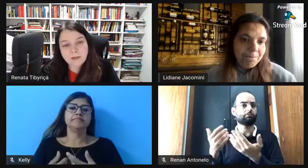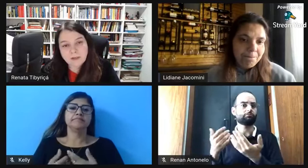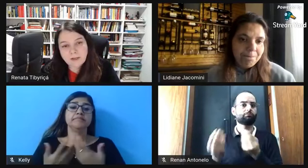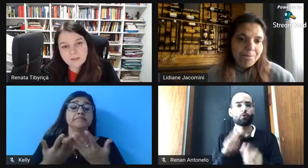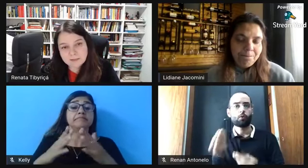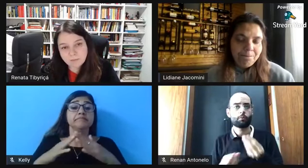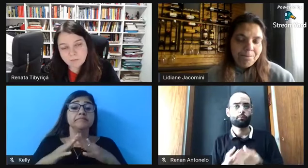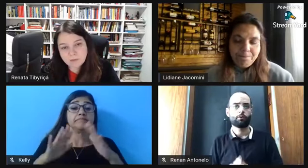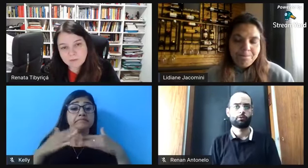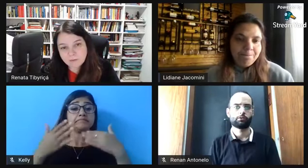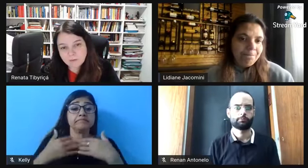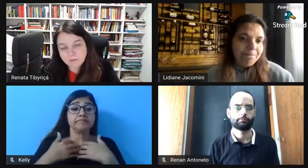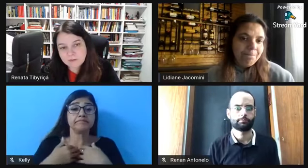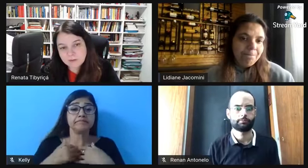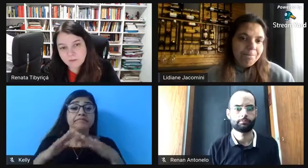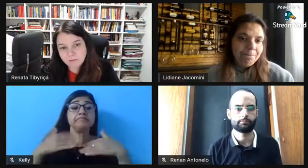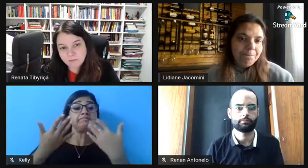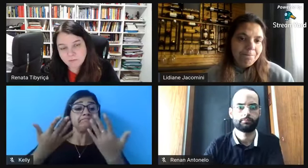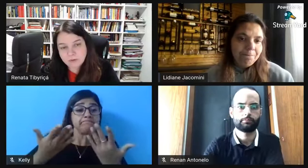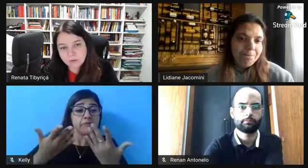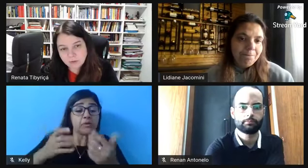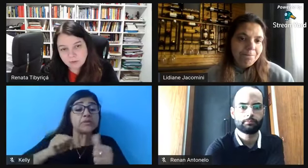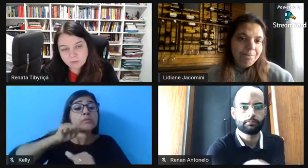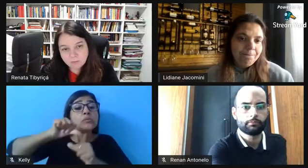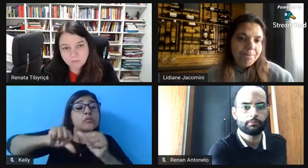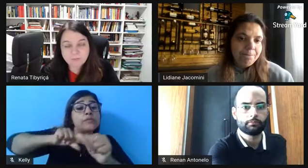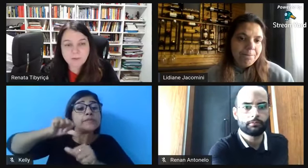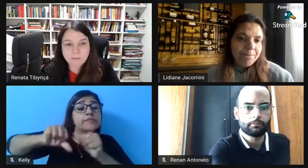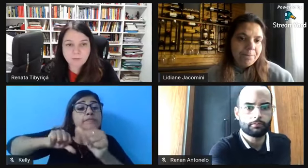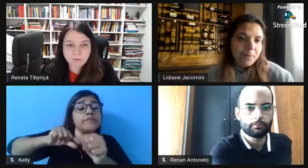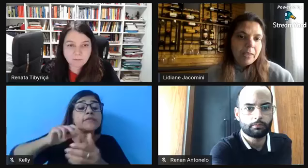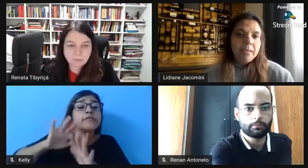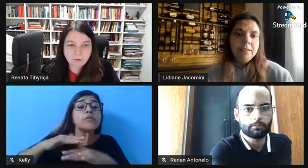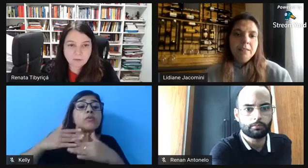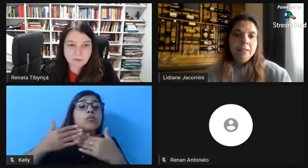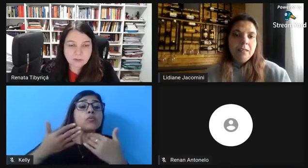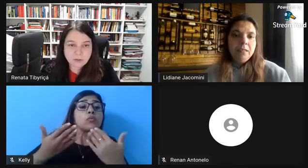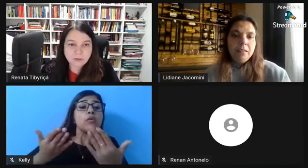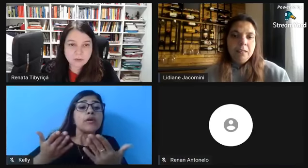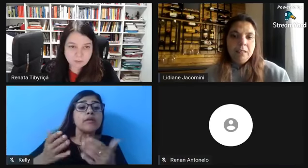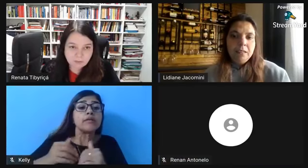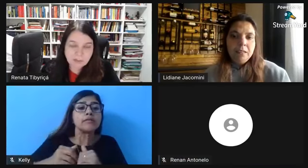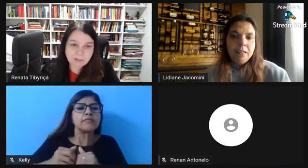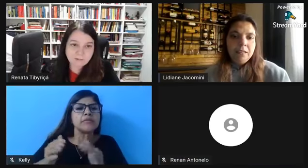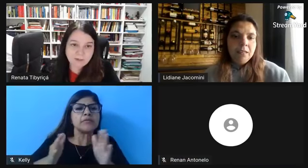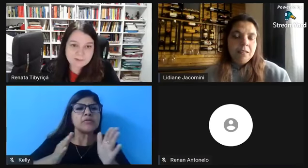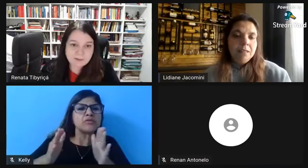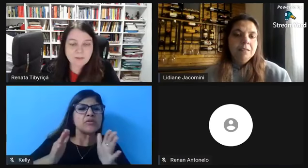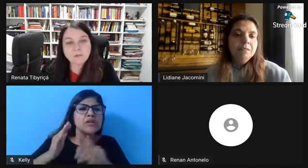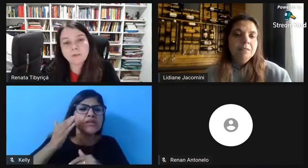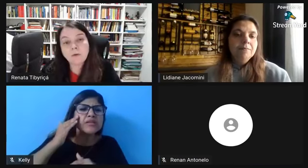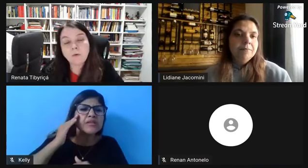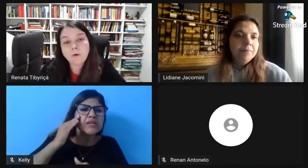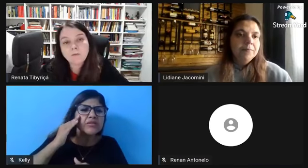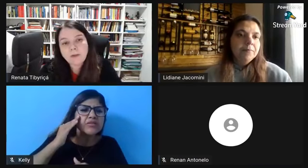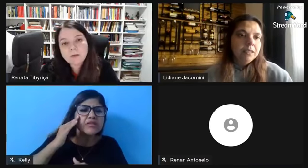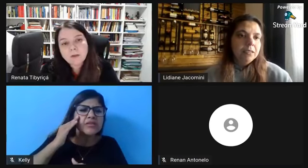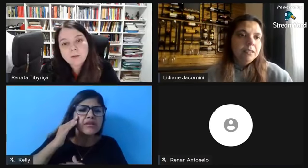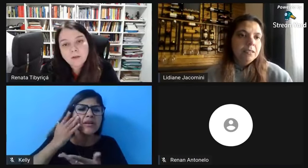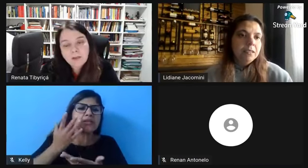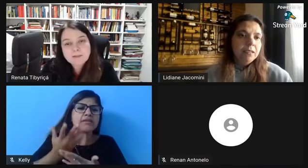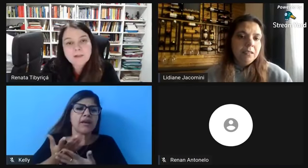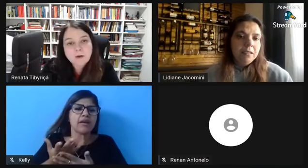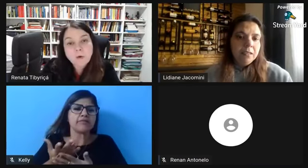Então, essa mudança aconteceu durante pelo que eu entendi, durante o período que ela estava recebendo e não